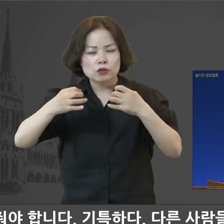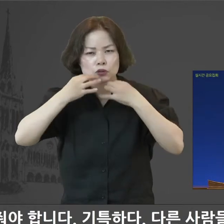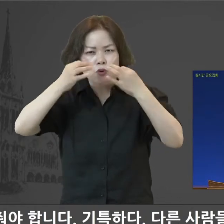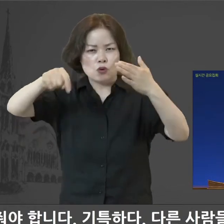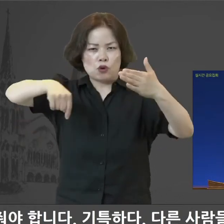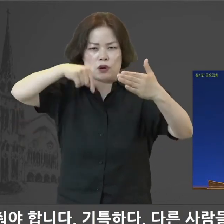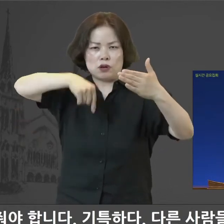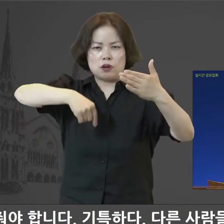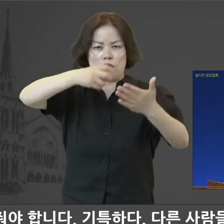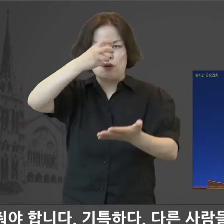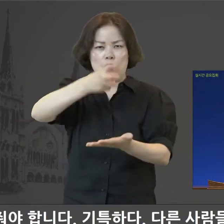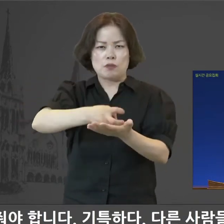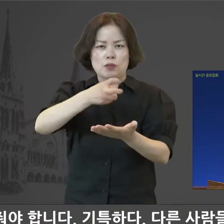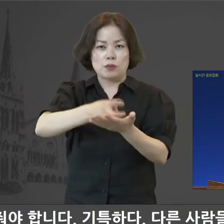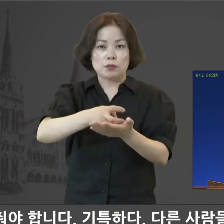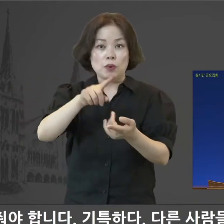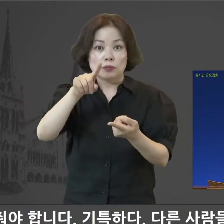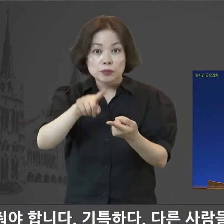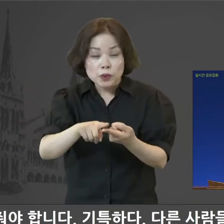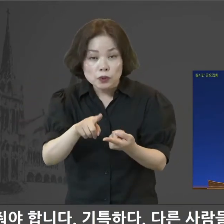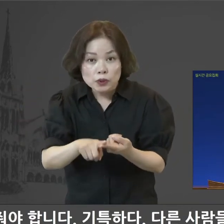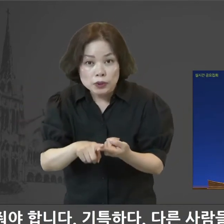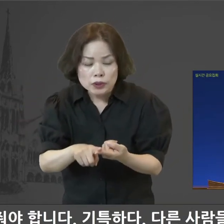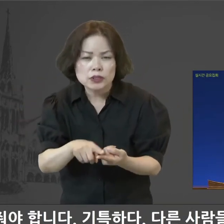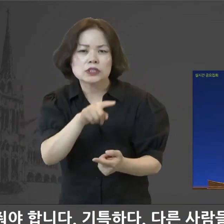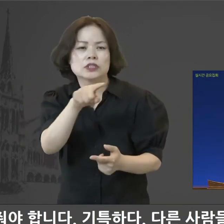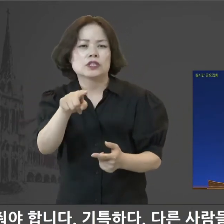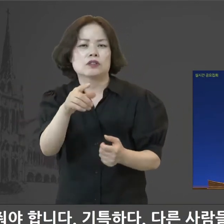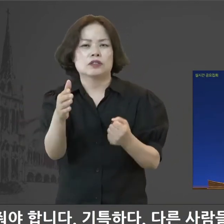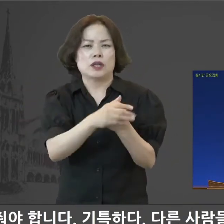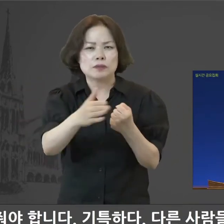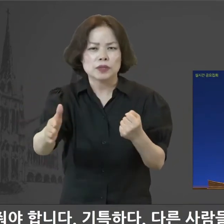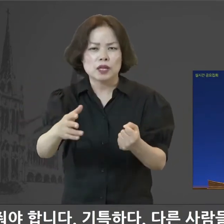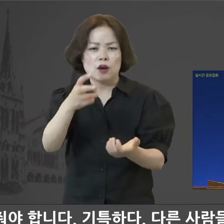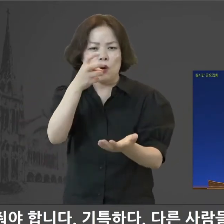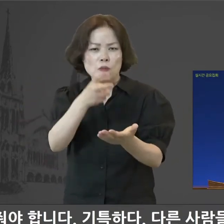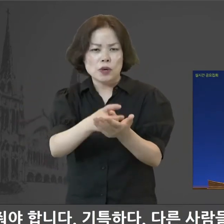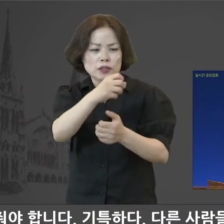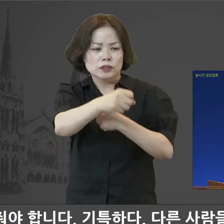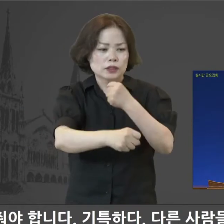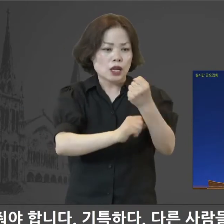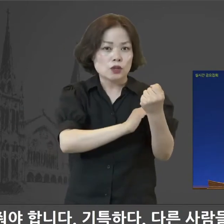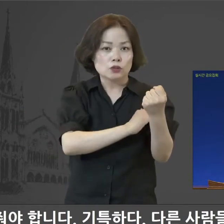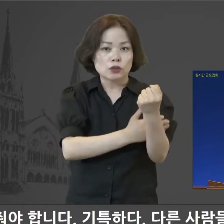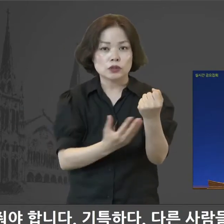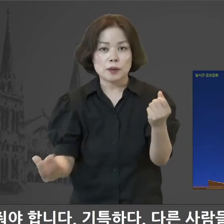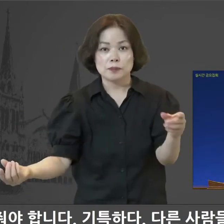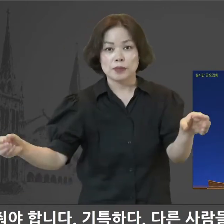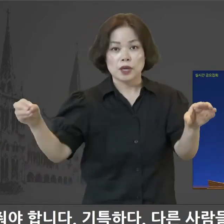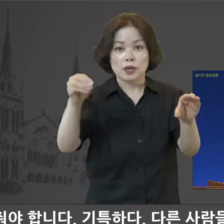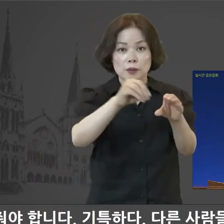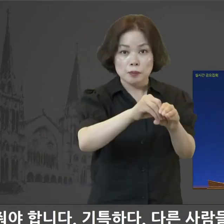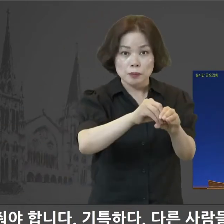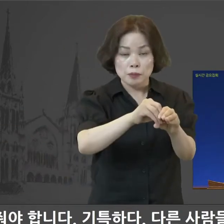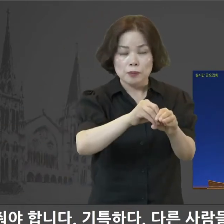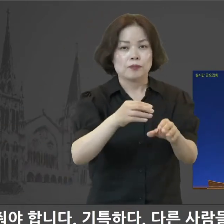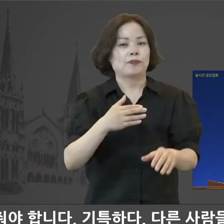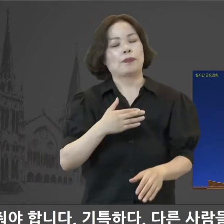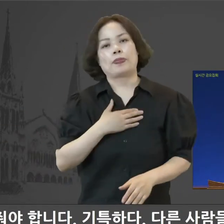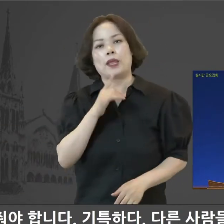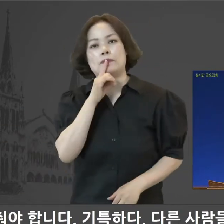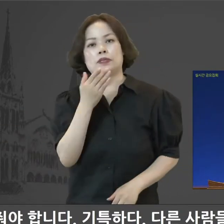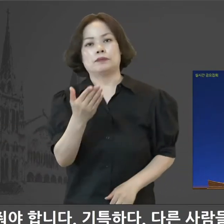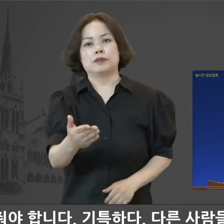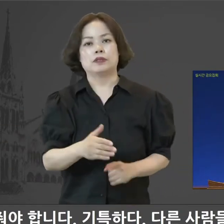속에 헌법적 권리로 확보된 권리고, 그거 덕분에 헌법상의 자유권이 세팅됩니다. 그러니까 제가 말씀드린 게